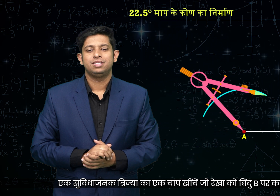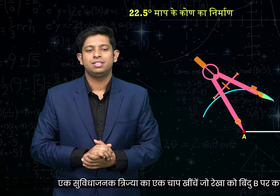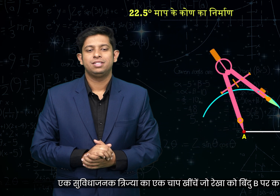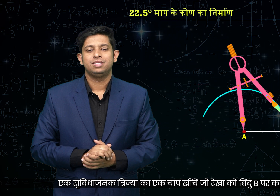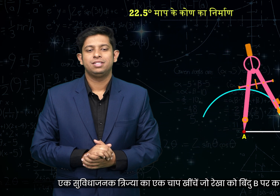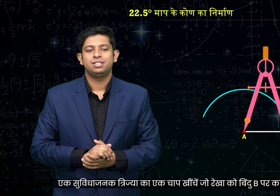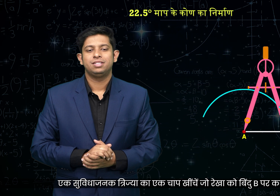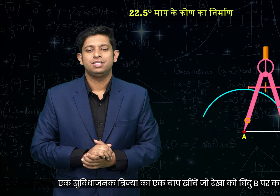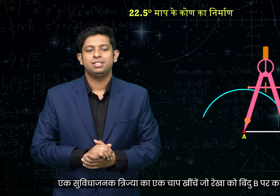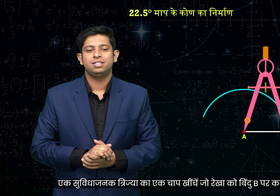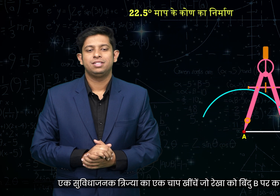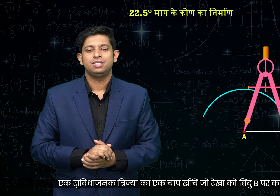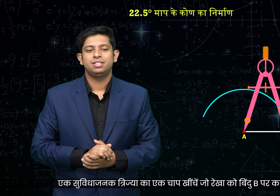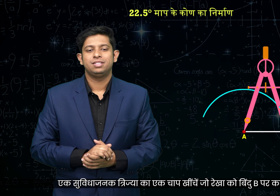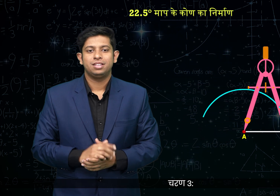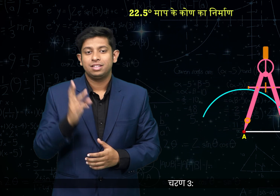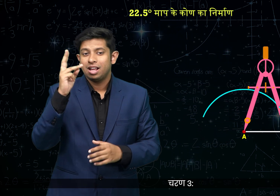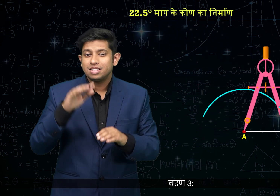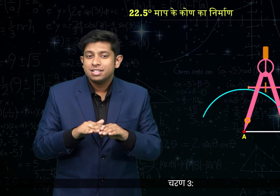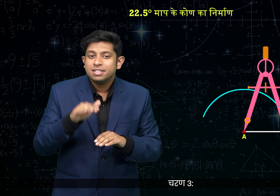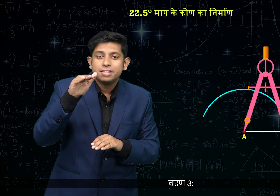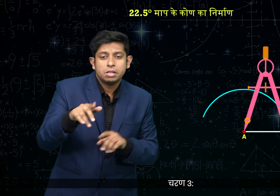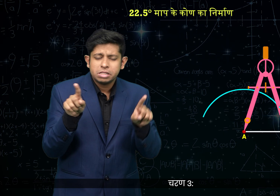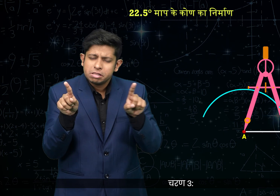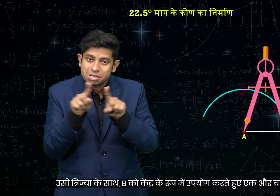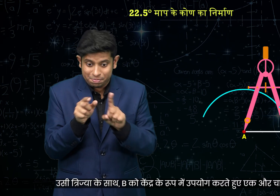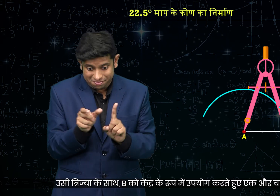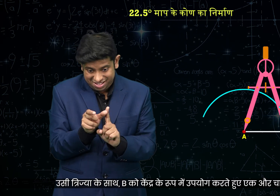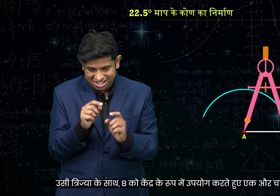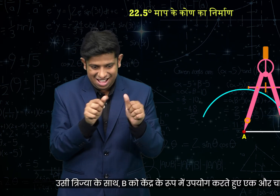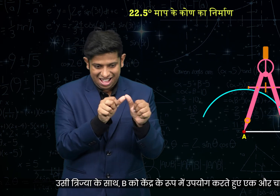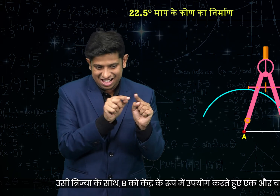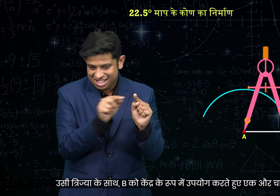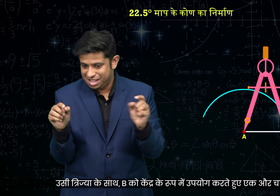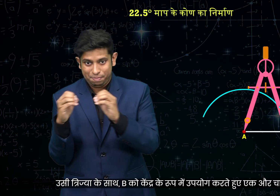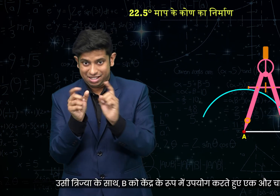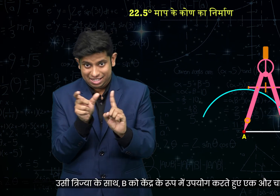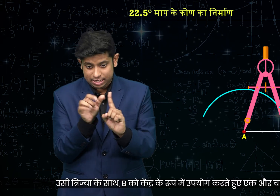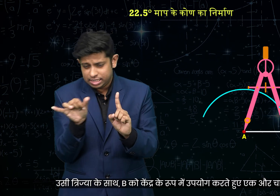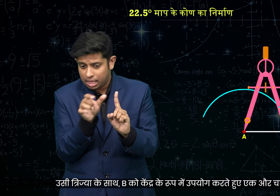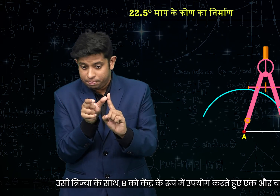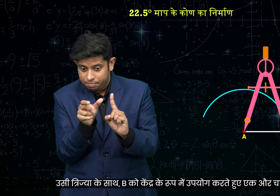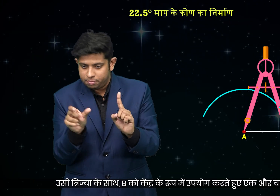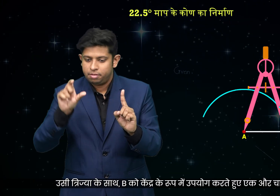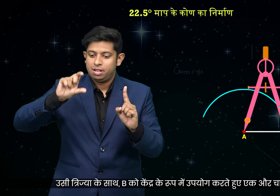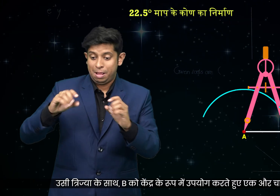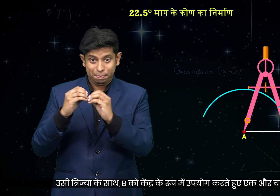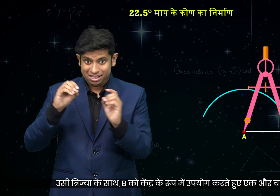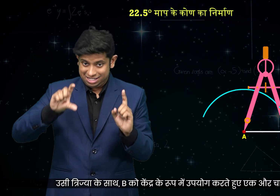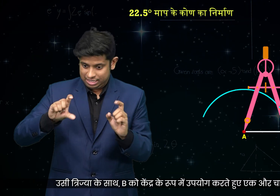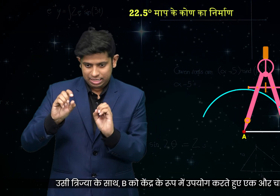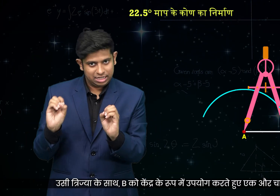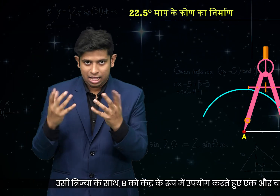पर काटता है। चरण 3, उसी त्रिज्या के साथ B